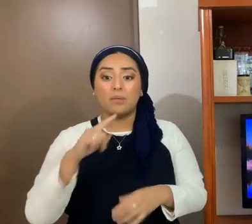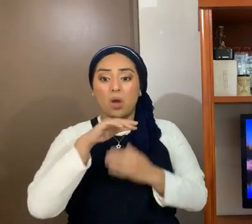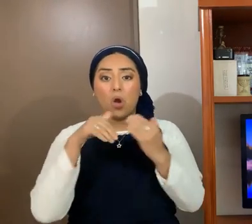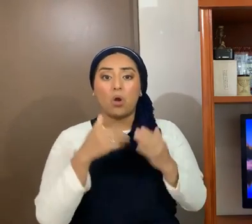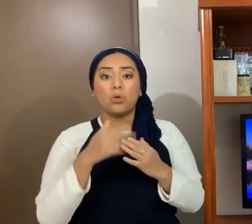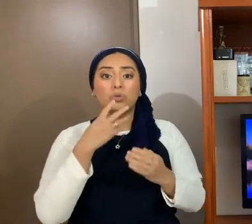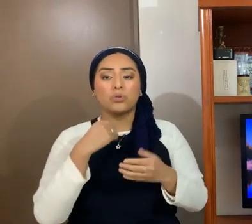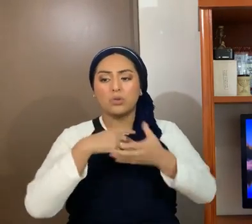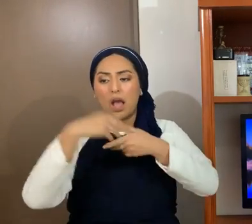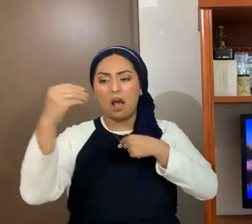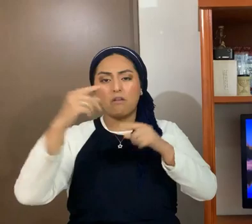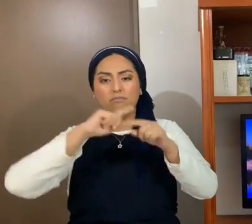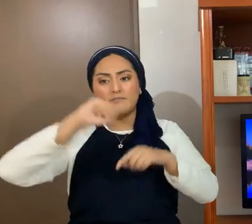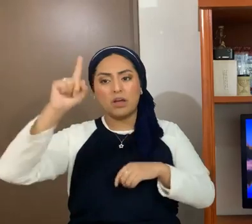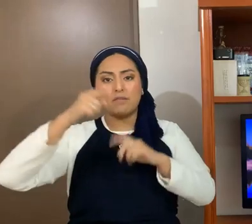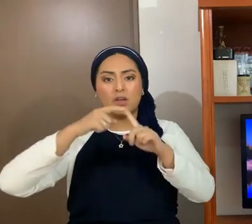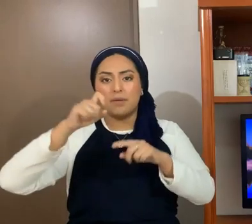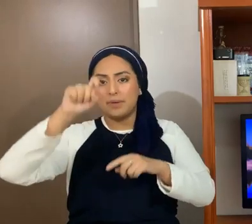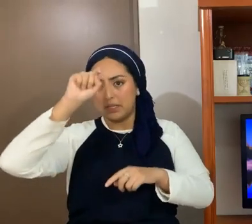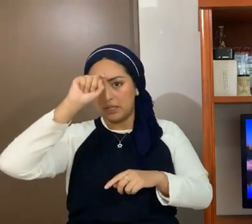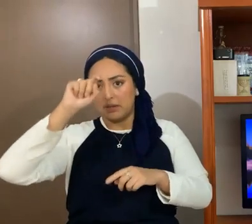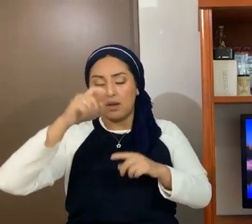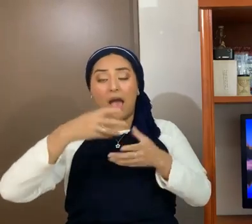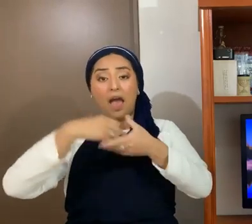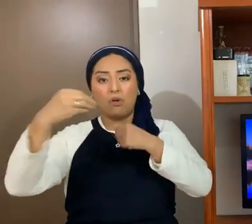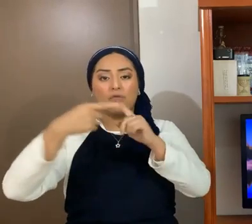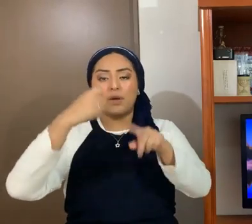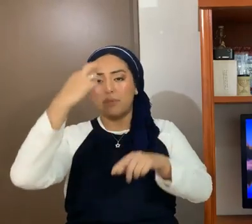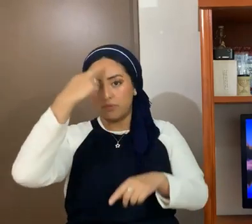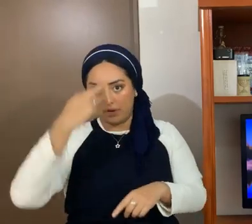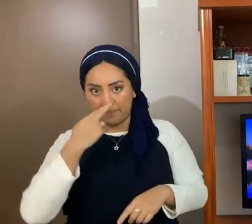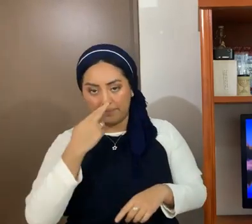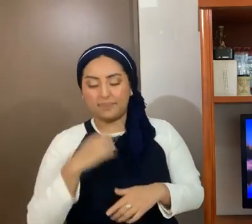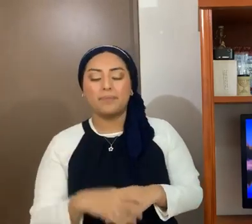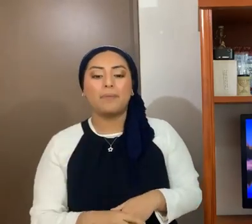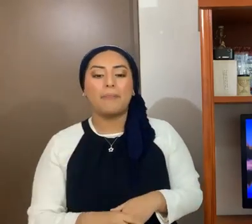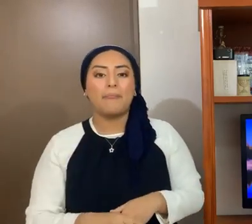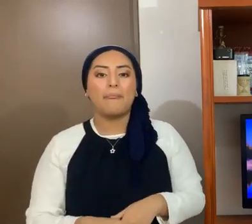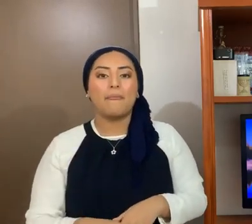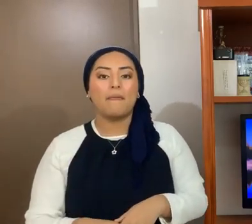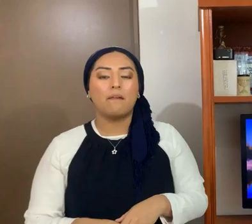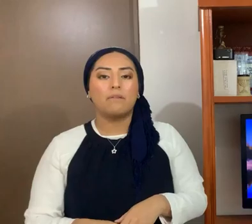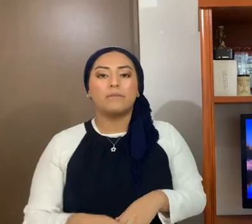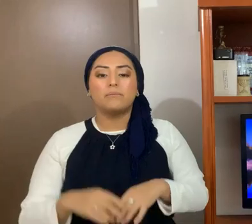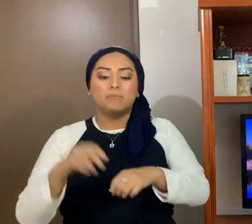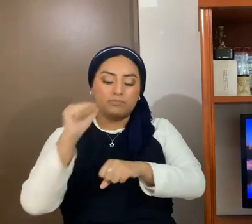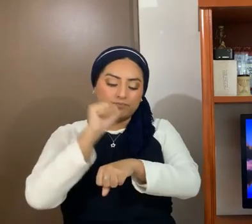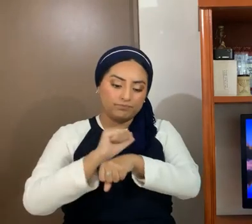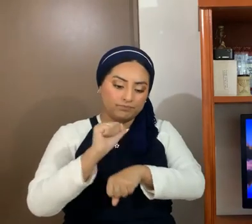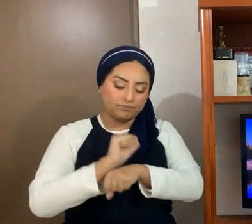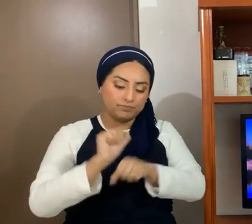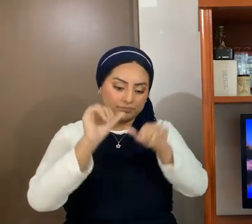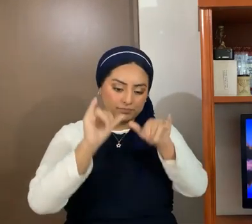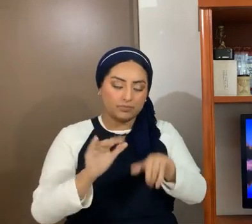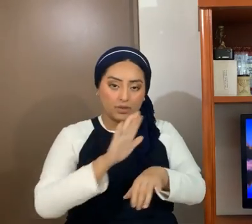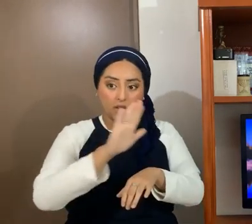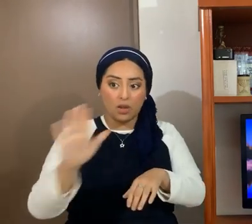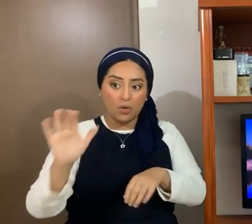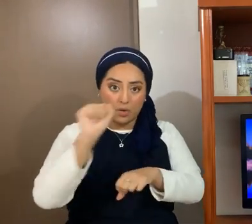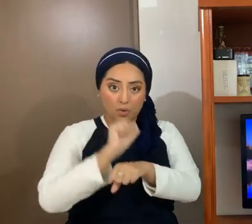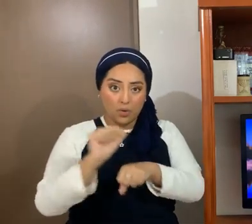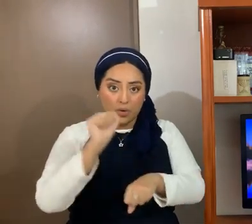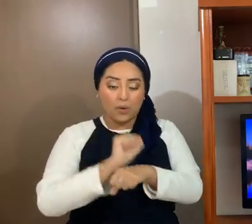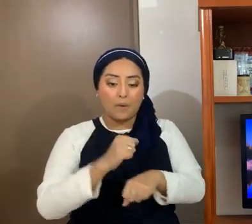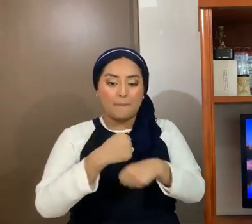judíos saliesen de Roma. Fue a ellos. Y como era del mismo oficio, se quedó con ellos y trabajaban juntos, pues el oficio de ellos